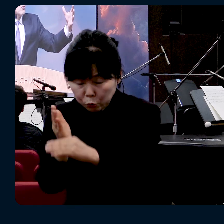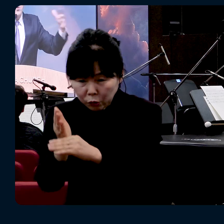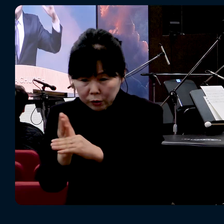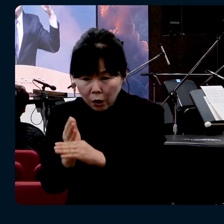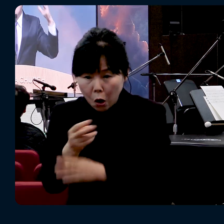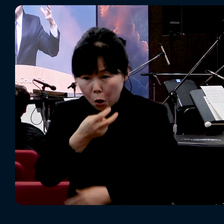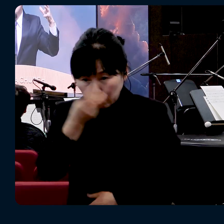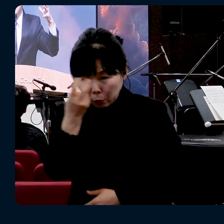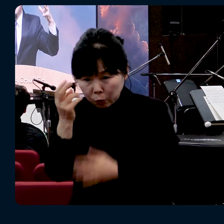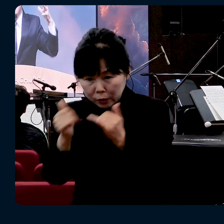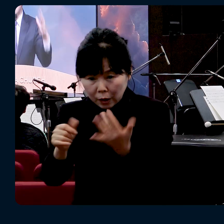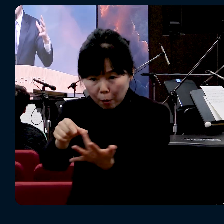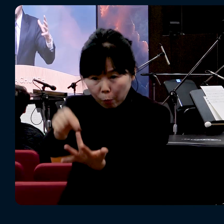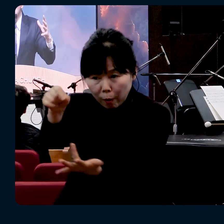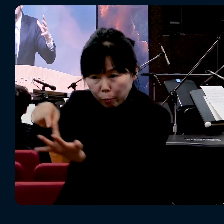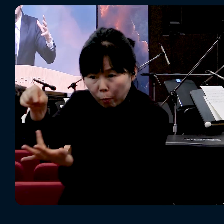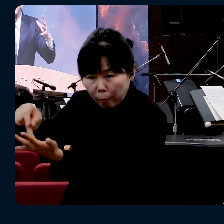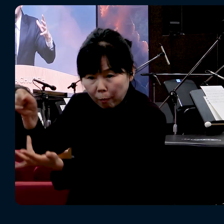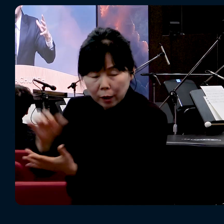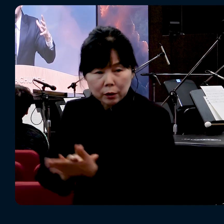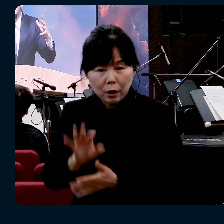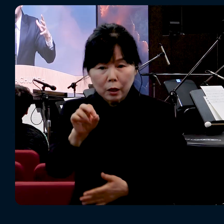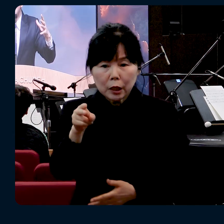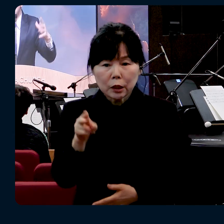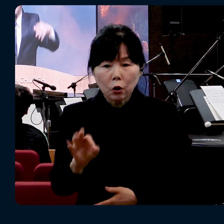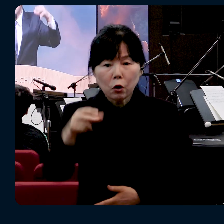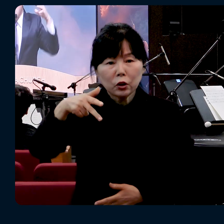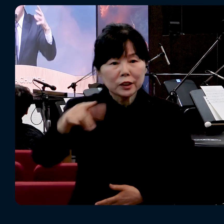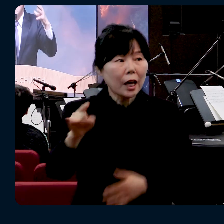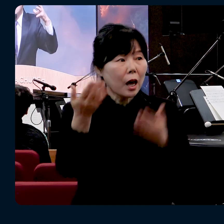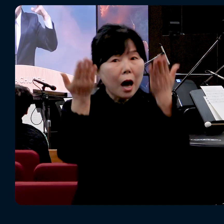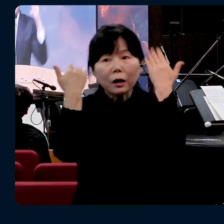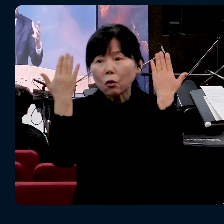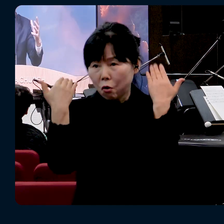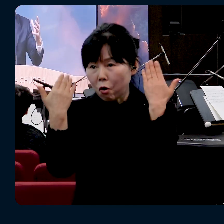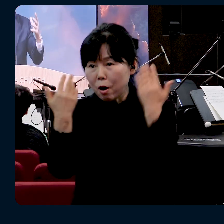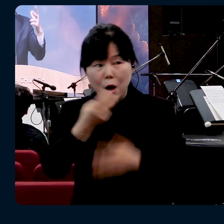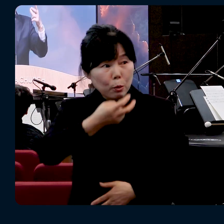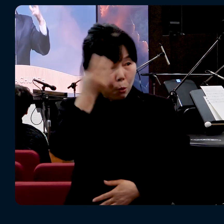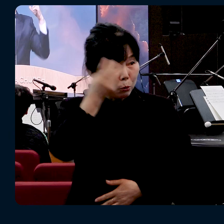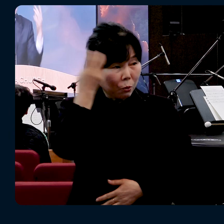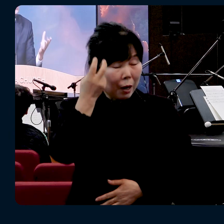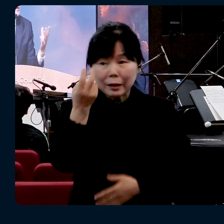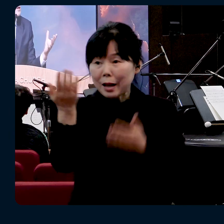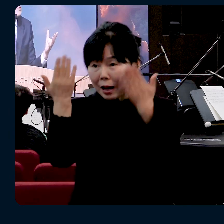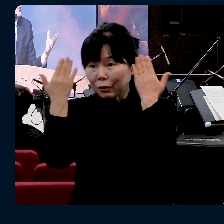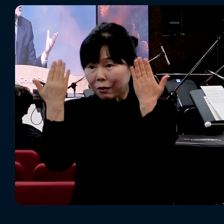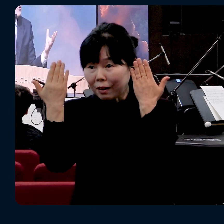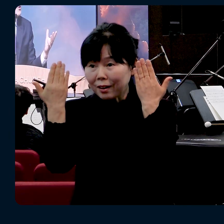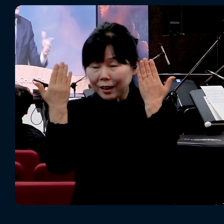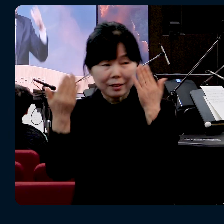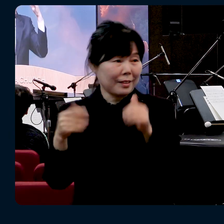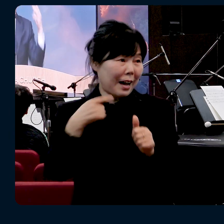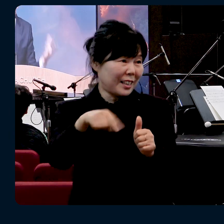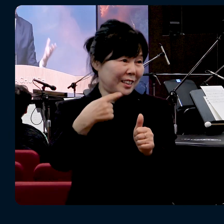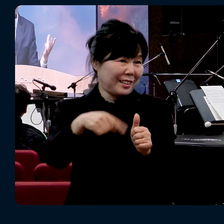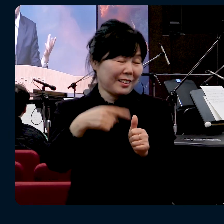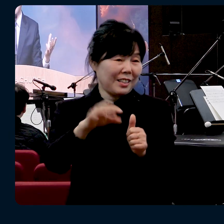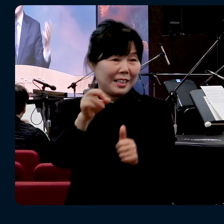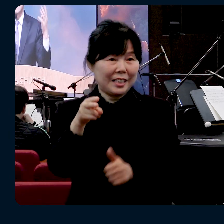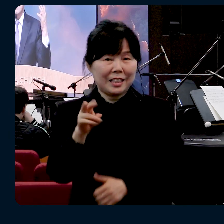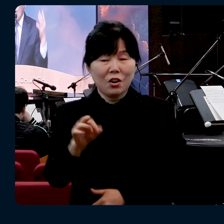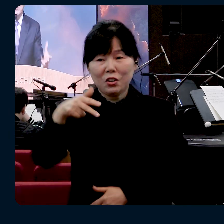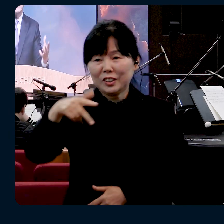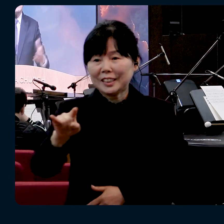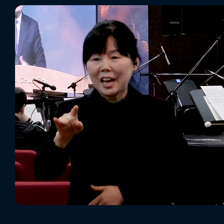똑똑한 사람들 골라가지고 영재 학교를 만들었어요. 그건 바벨론 정예 부대를 만들겠다는 그런 뜻이겠죠. 영재